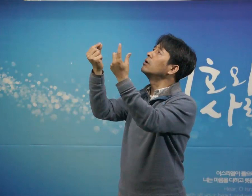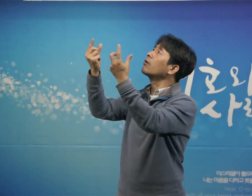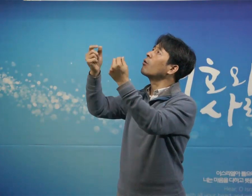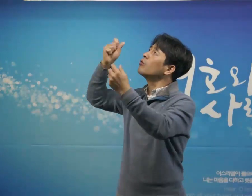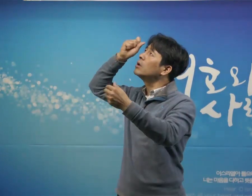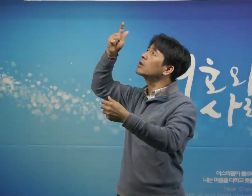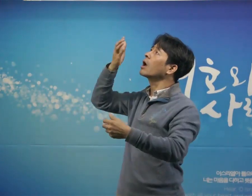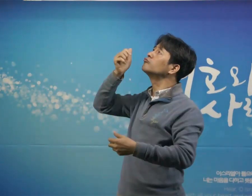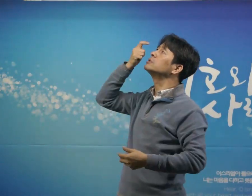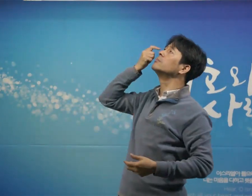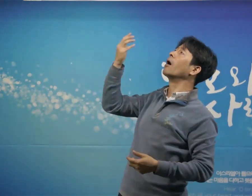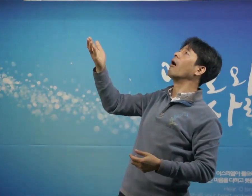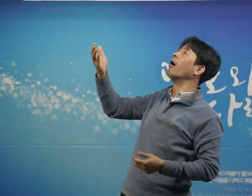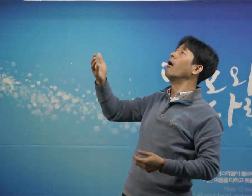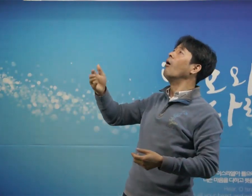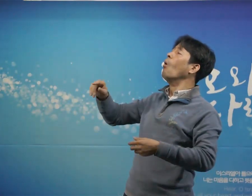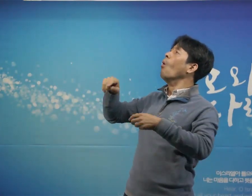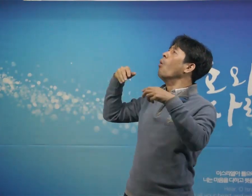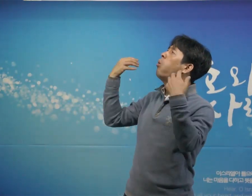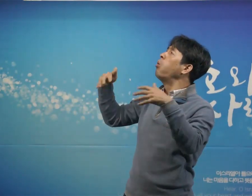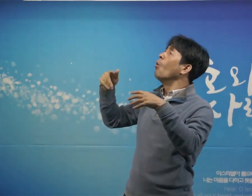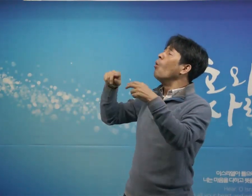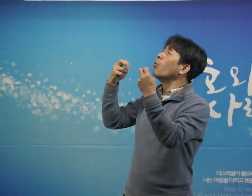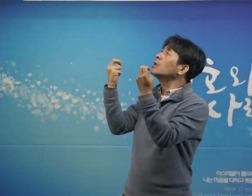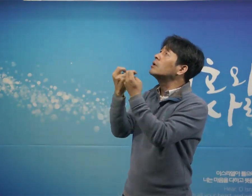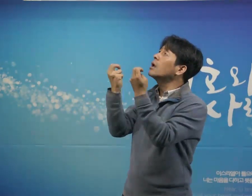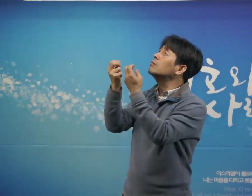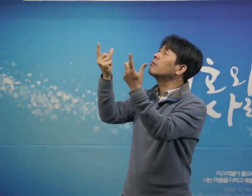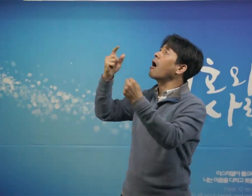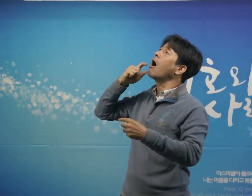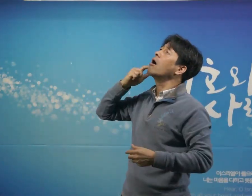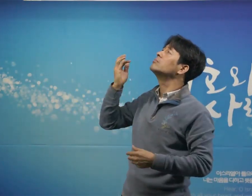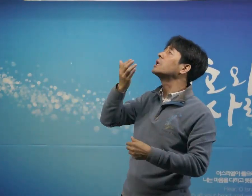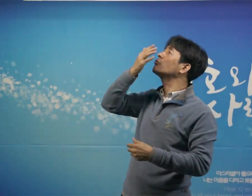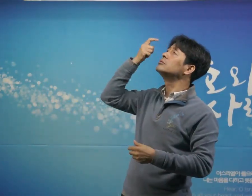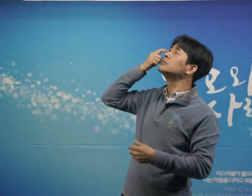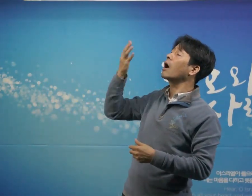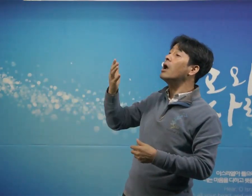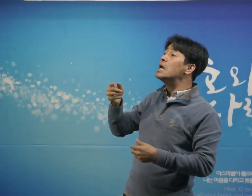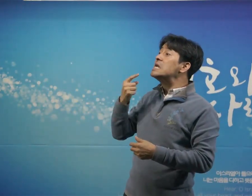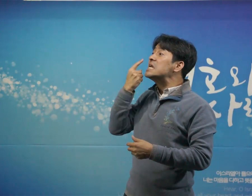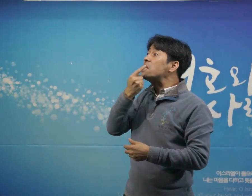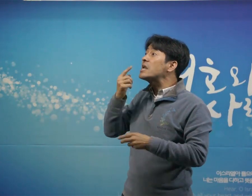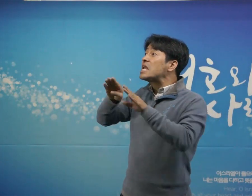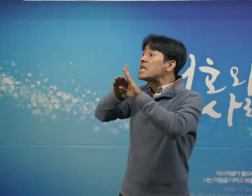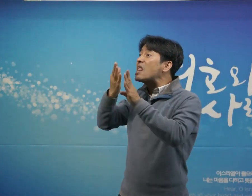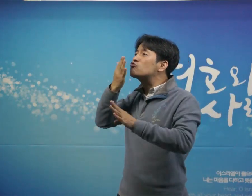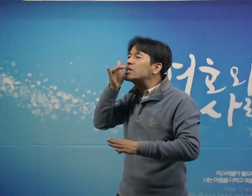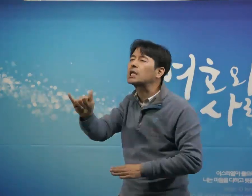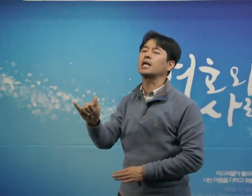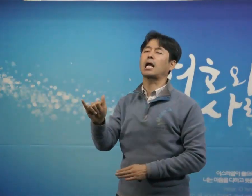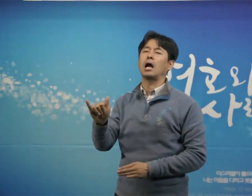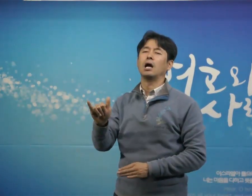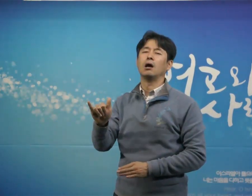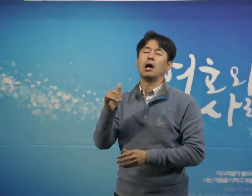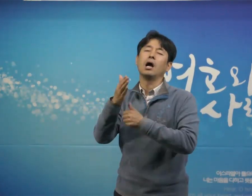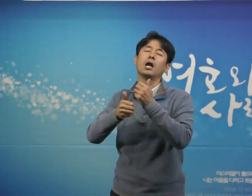찬양드리고 어떻게 그렇게 위대할 수 있는가, 그 위대하심을 그렇게 어떻게 아름다울 수 있는가 우리가